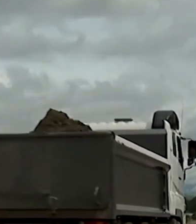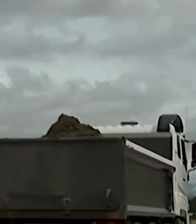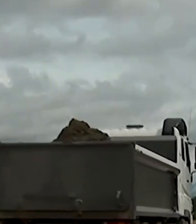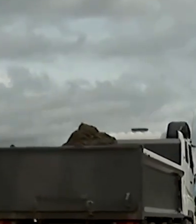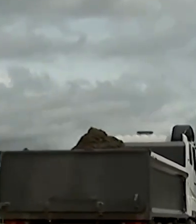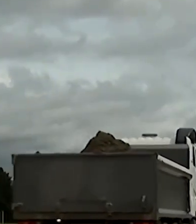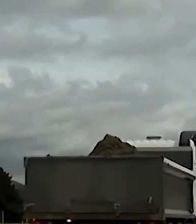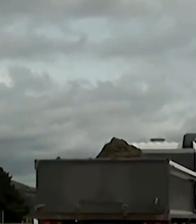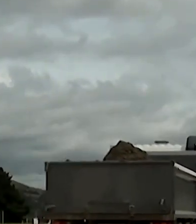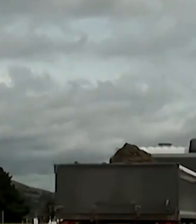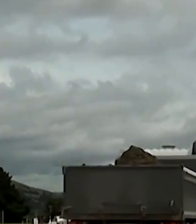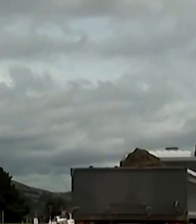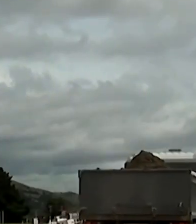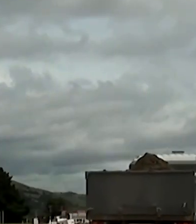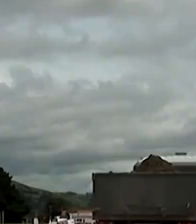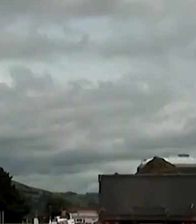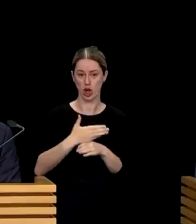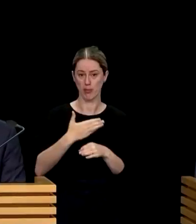unübersichtlich